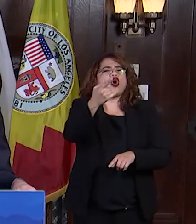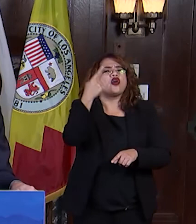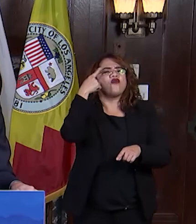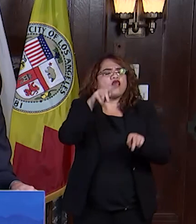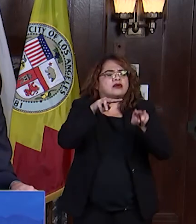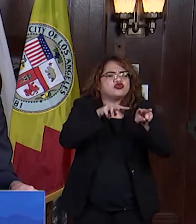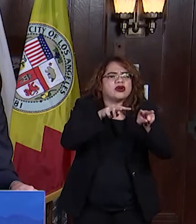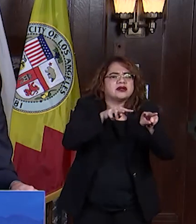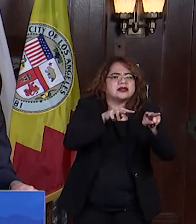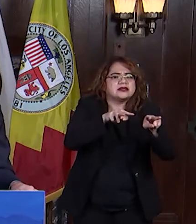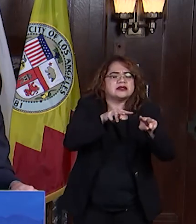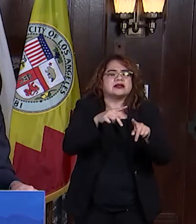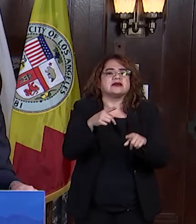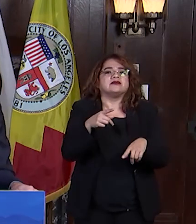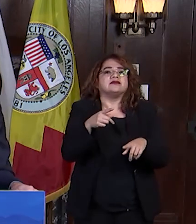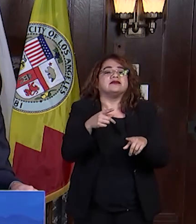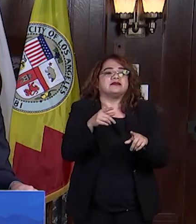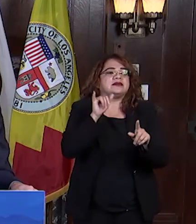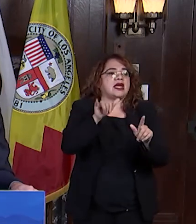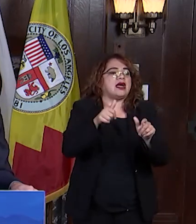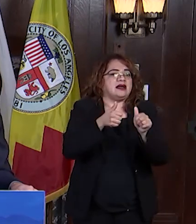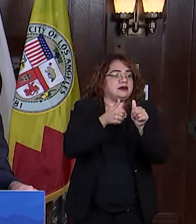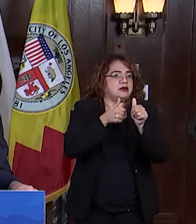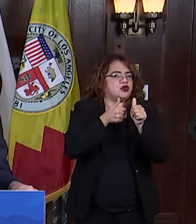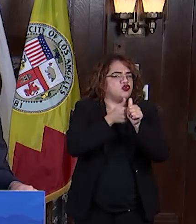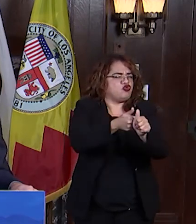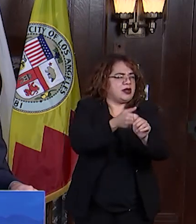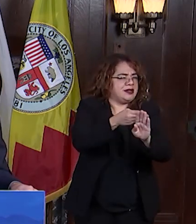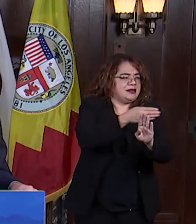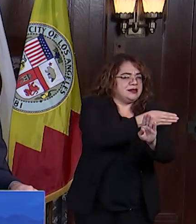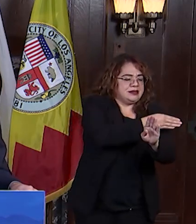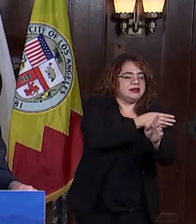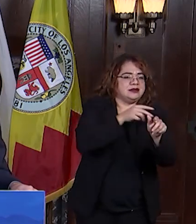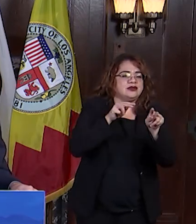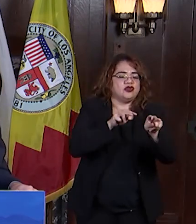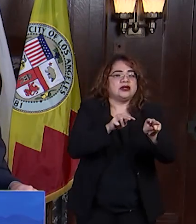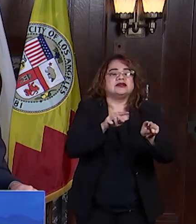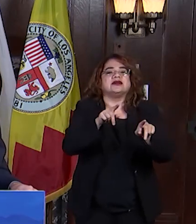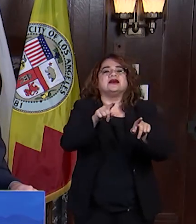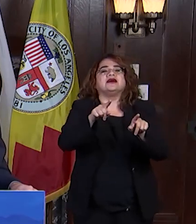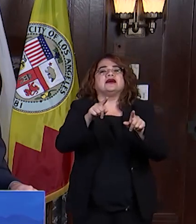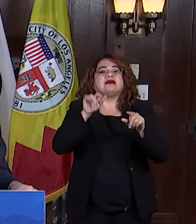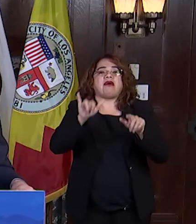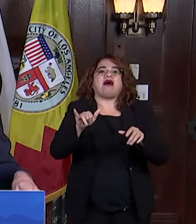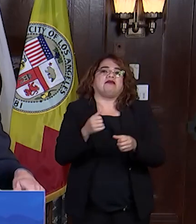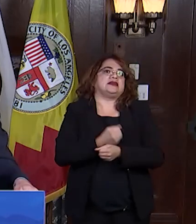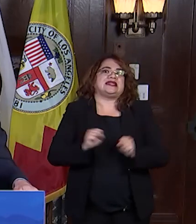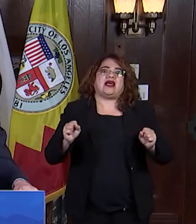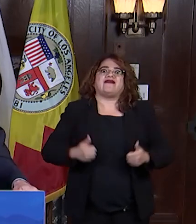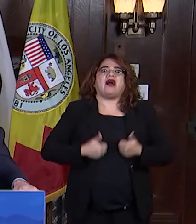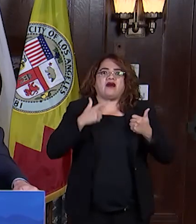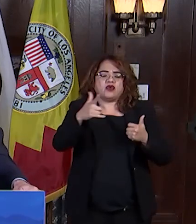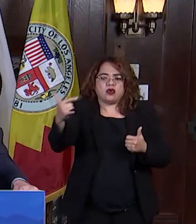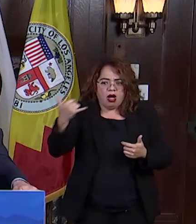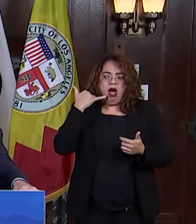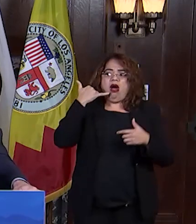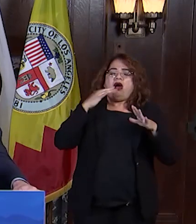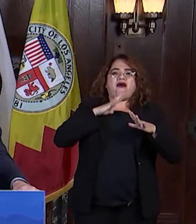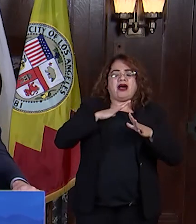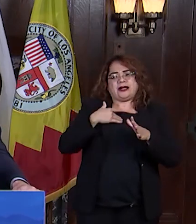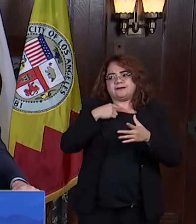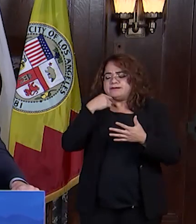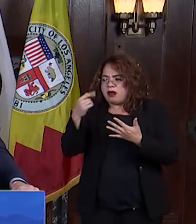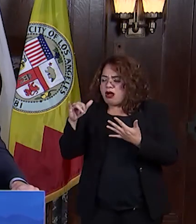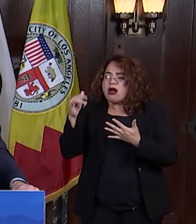del condado, por favor conteste. Esto también puede salvar vidas. Esta noche estoy